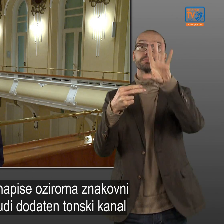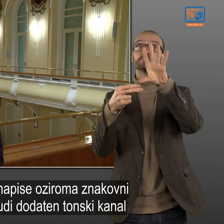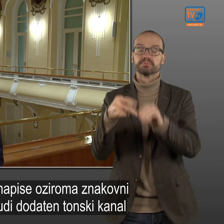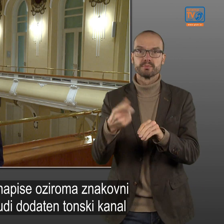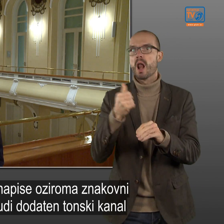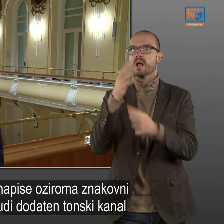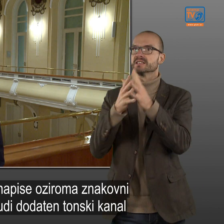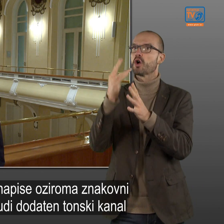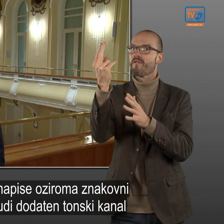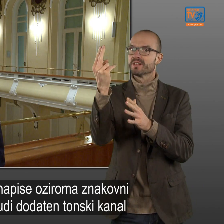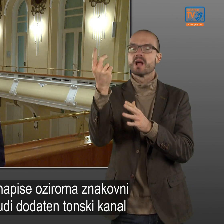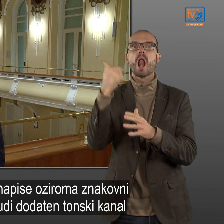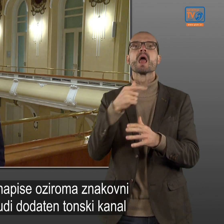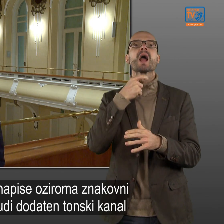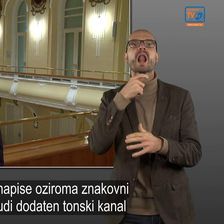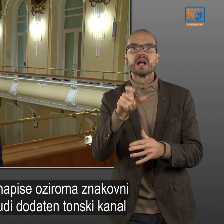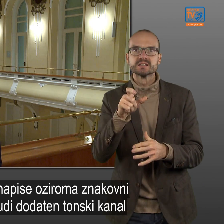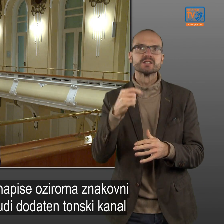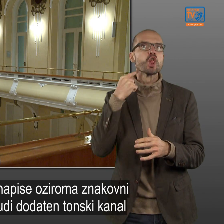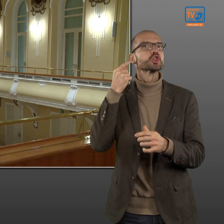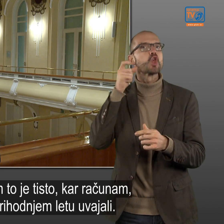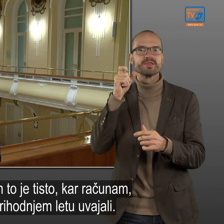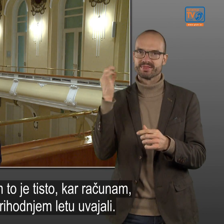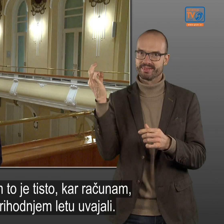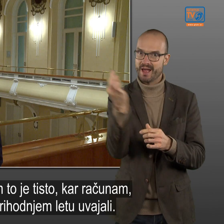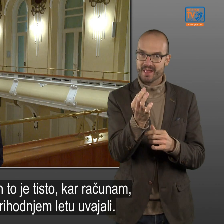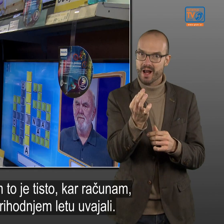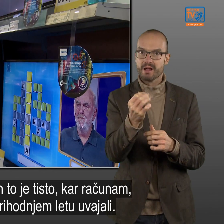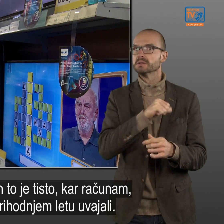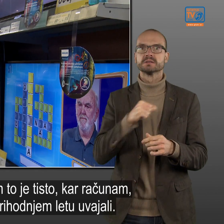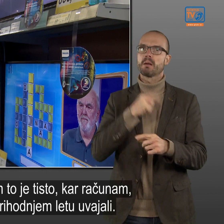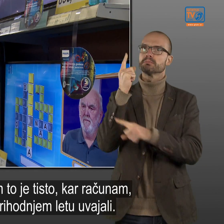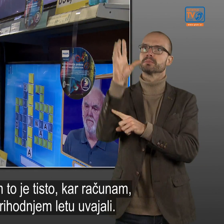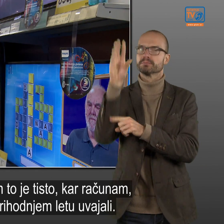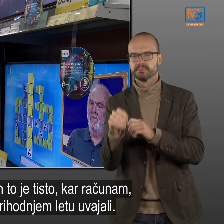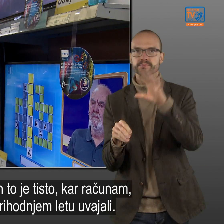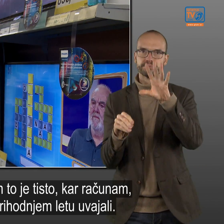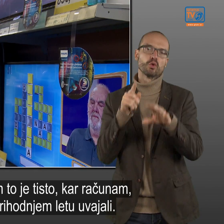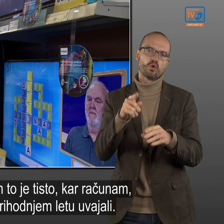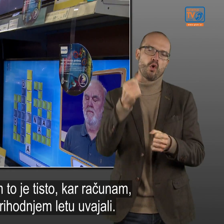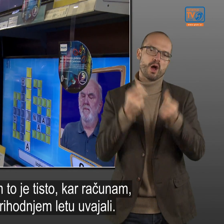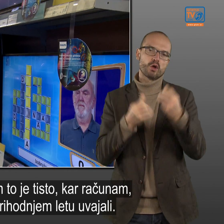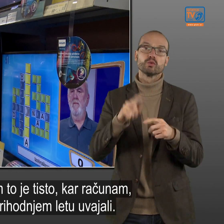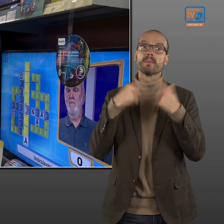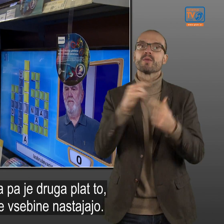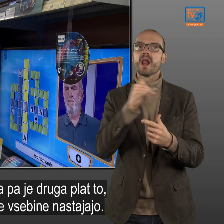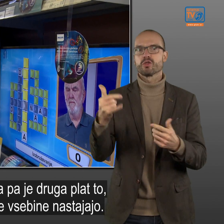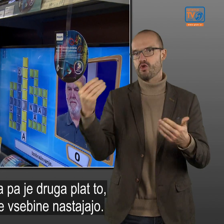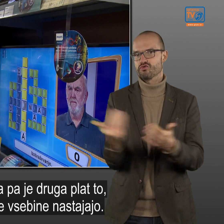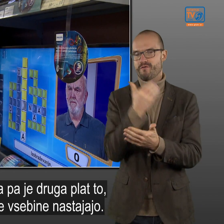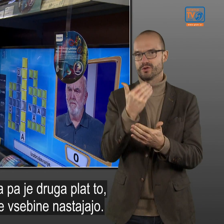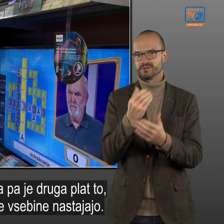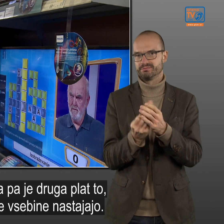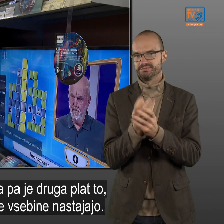znakovni jezik kot dodaten tonski kanal. In predvsem to je tisto, kar računam, da bi v prihodnjem letu